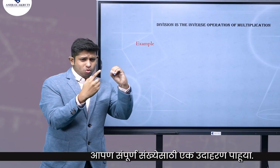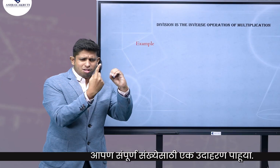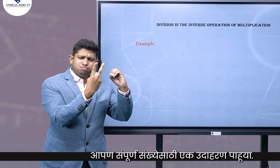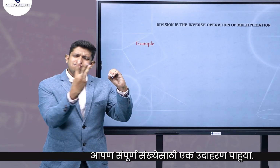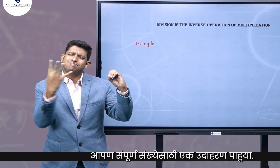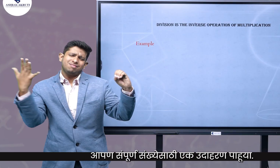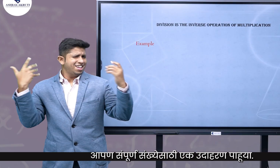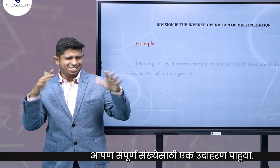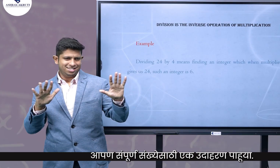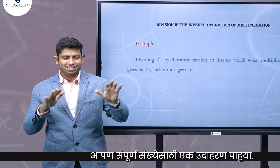उदाहरण पाहूया.